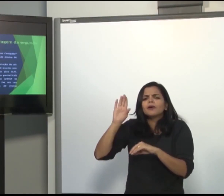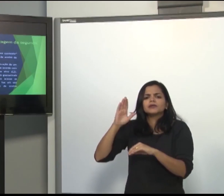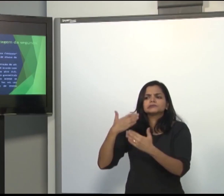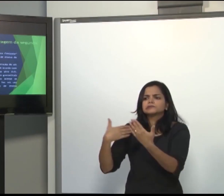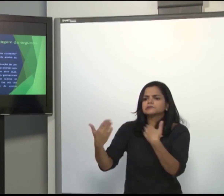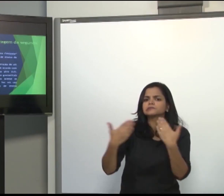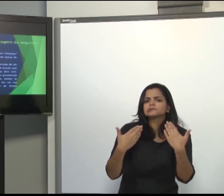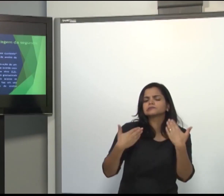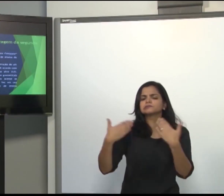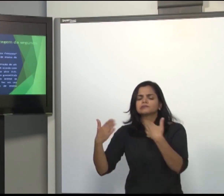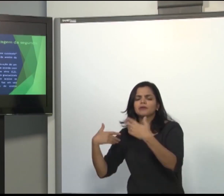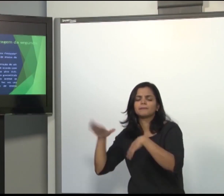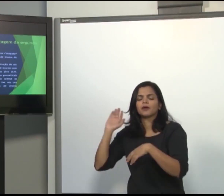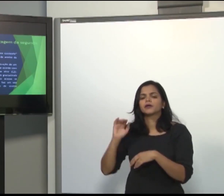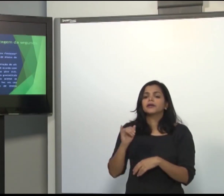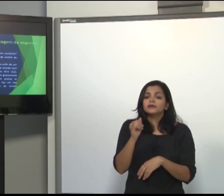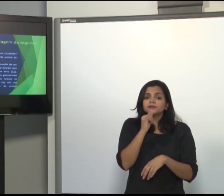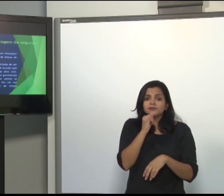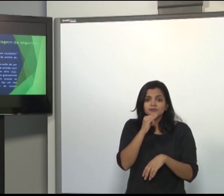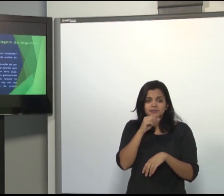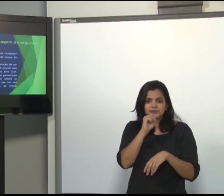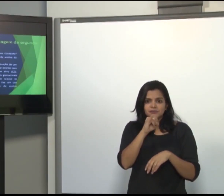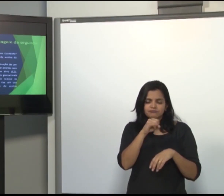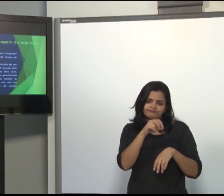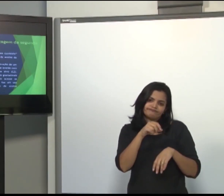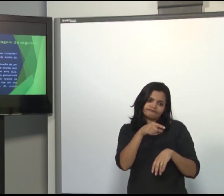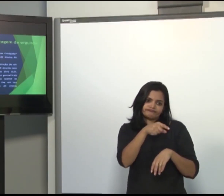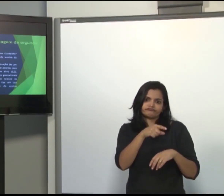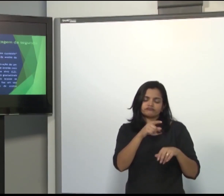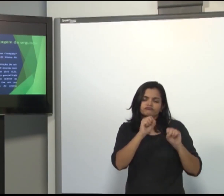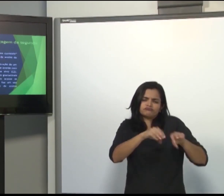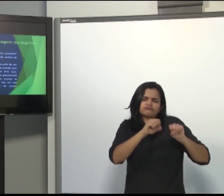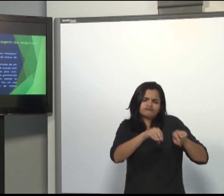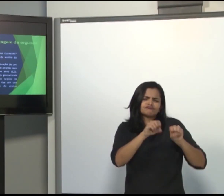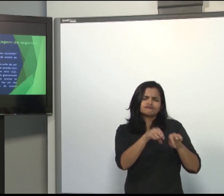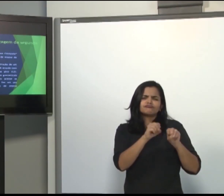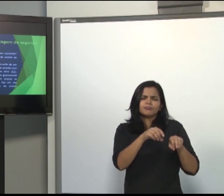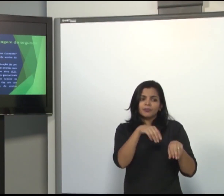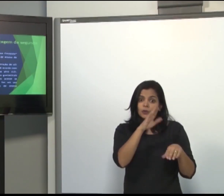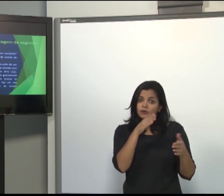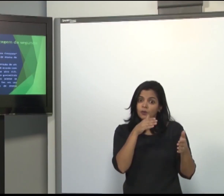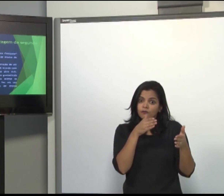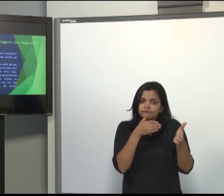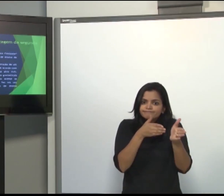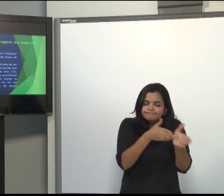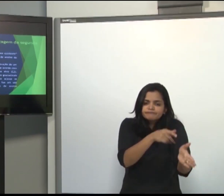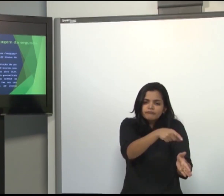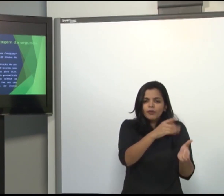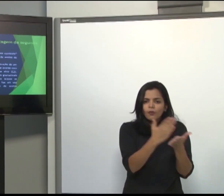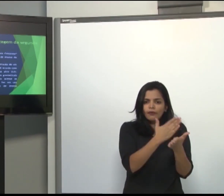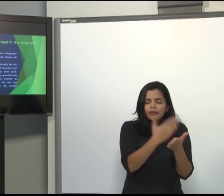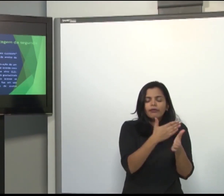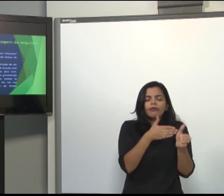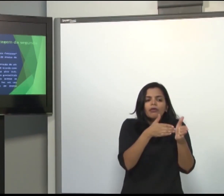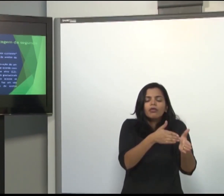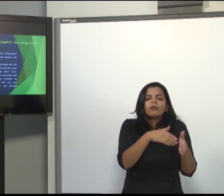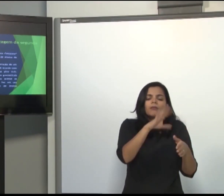comunicação. Porque a abordagem comunicativa é para conversação e a